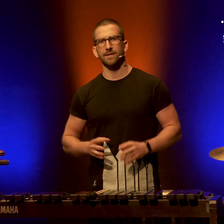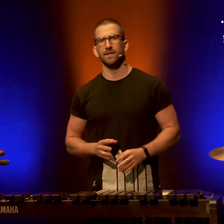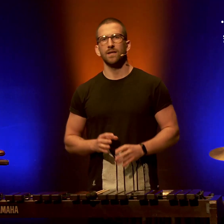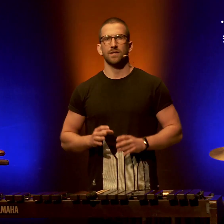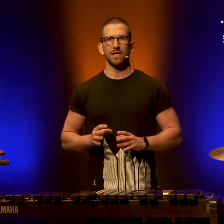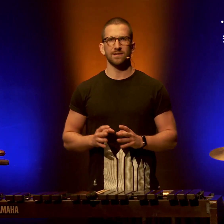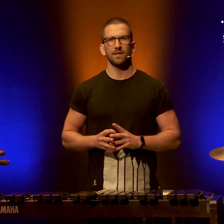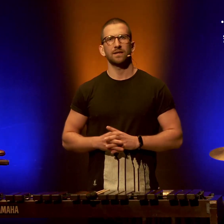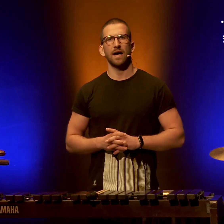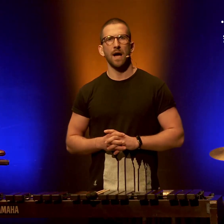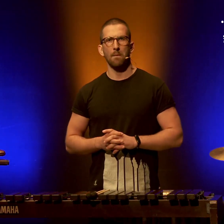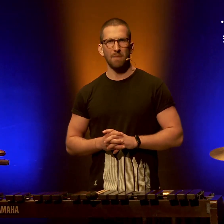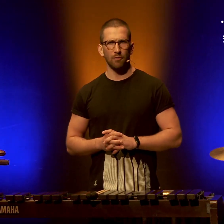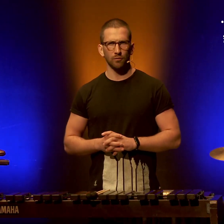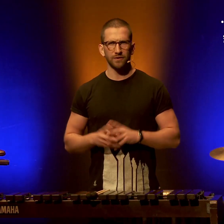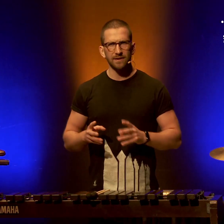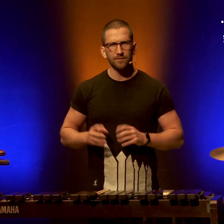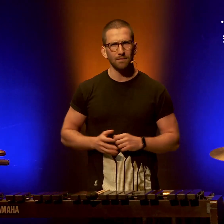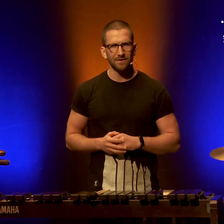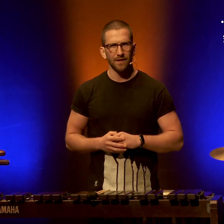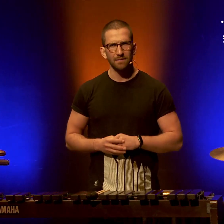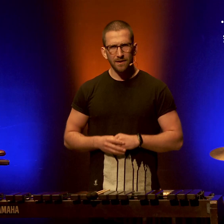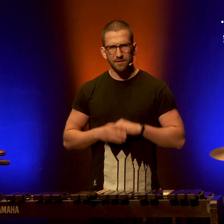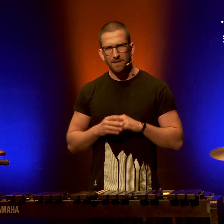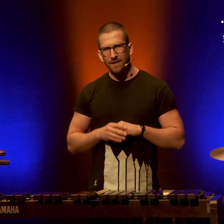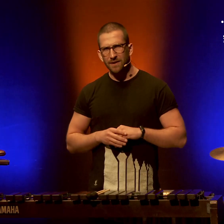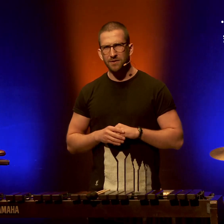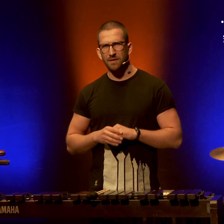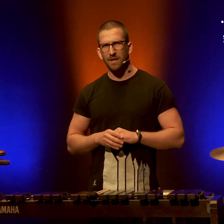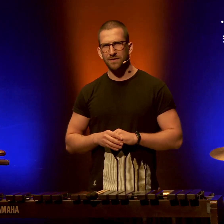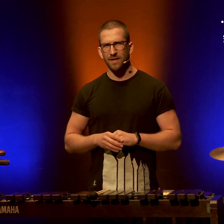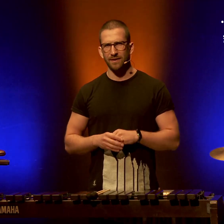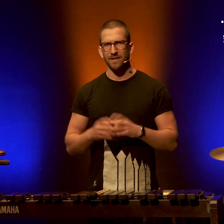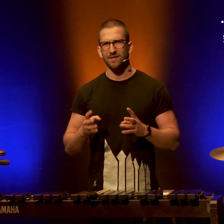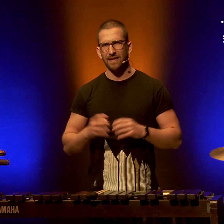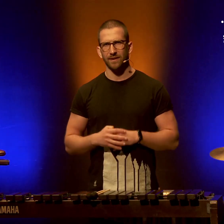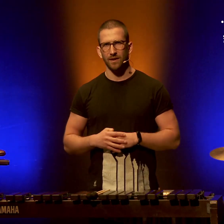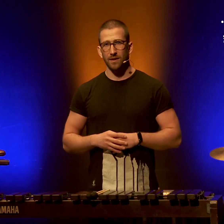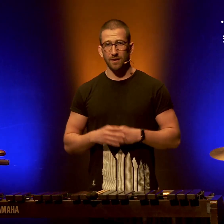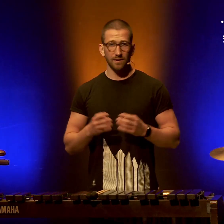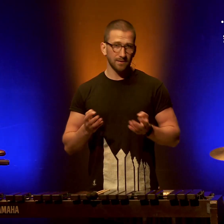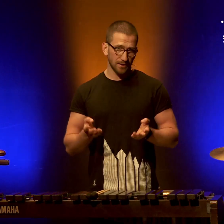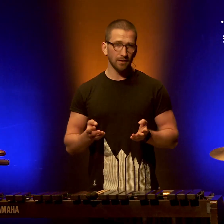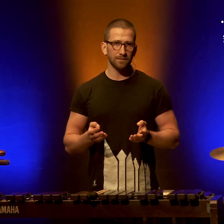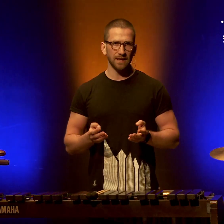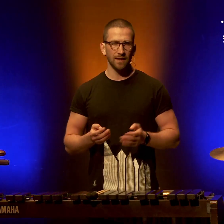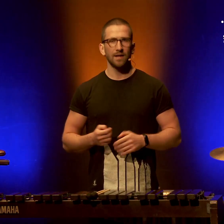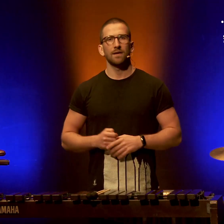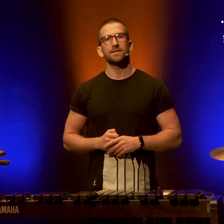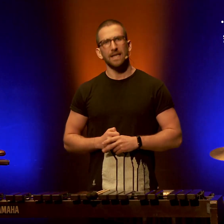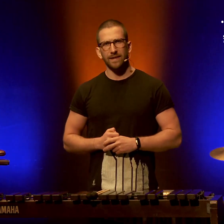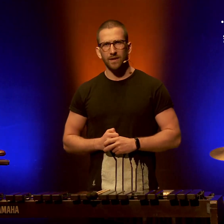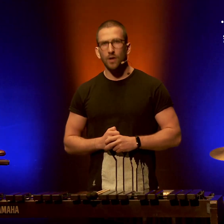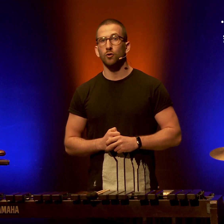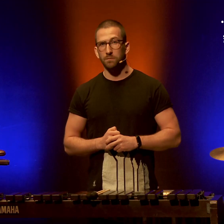A teraz czas na małą transformację. Zmieniać się będzie nasz statek z żaglowca